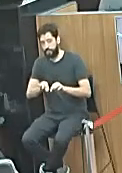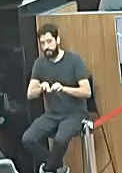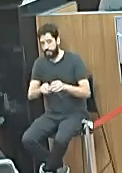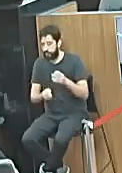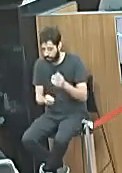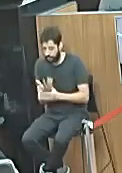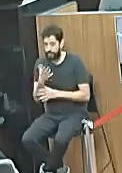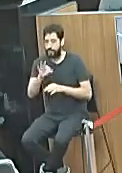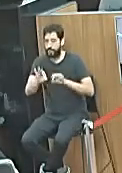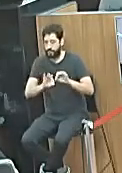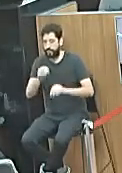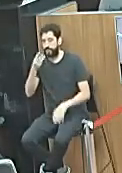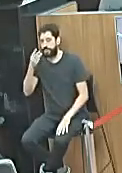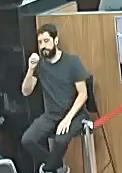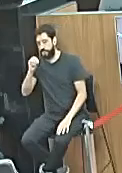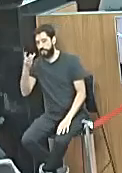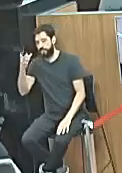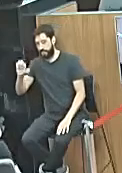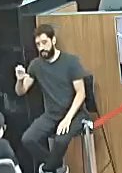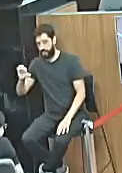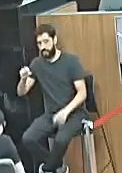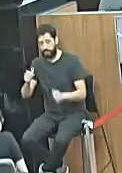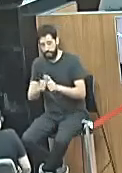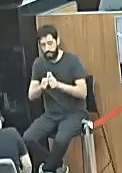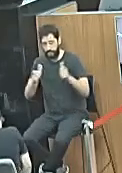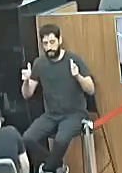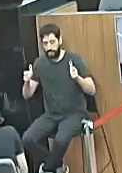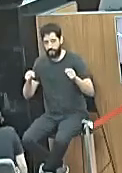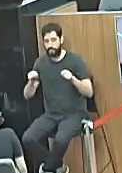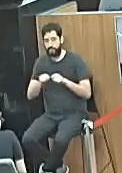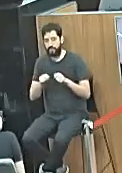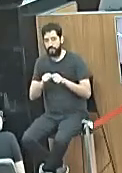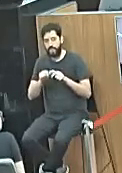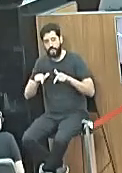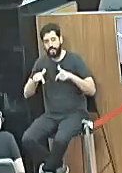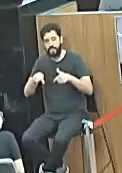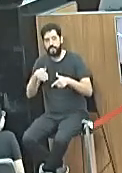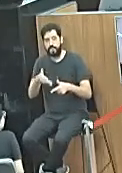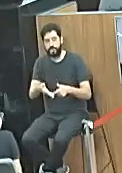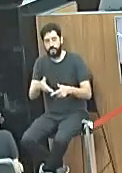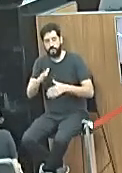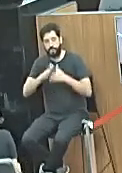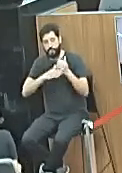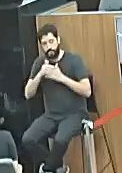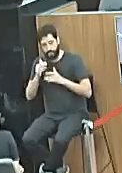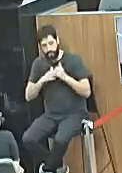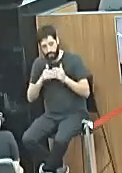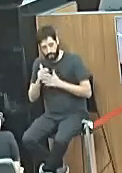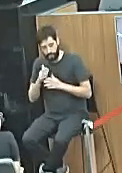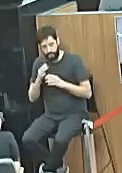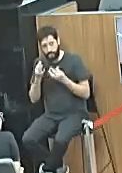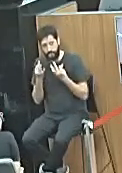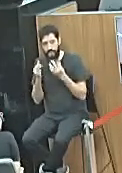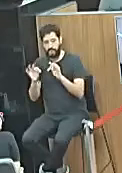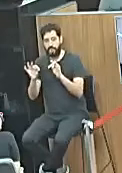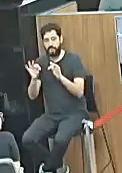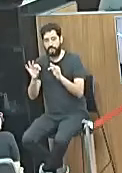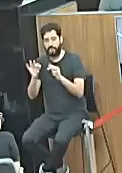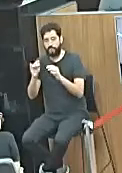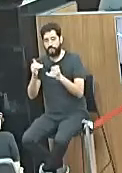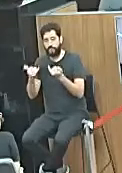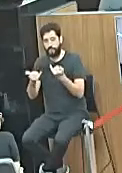39 para ampliar a cobertura da ação na qualificação de profissionais em tecnologia da